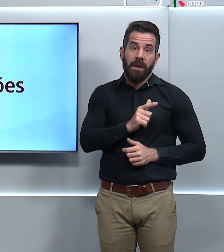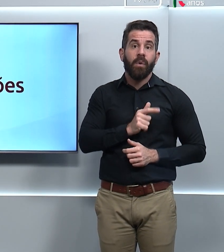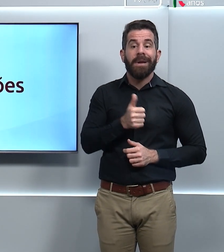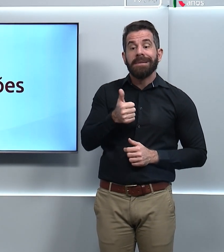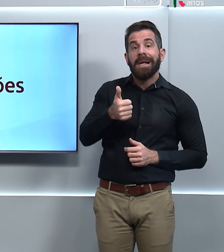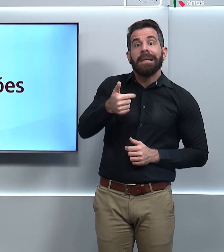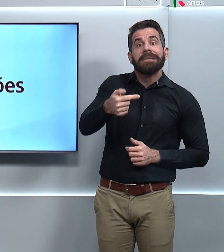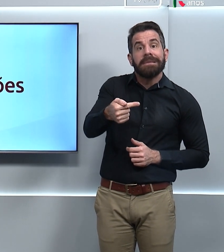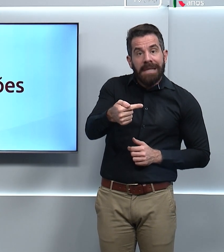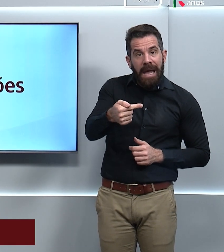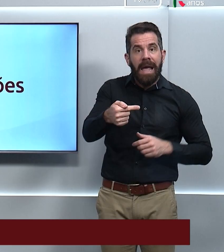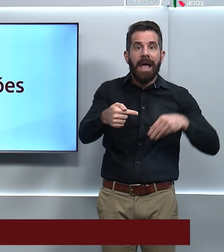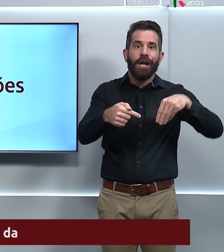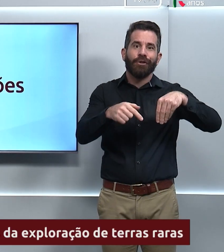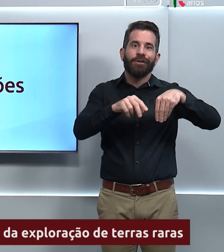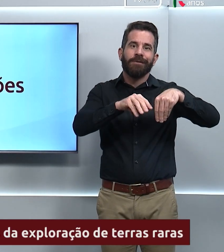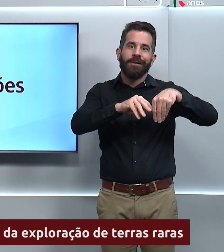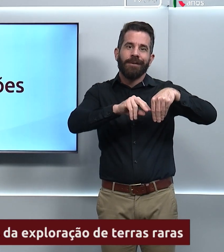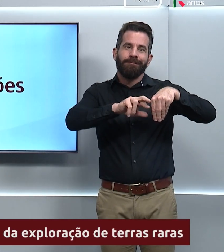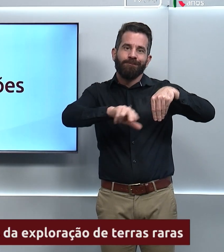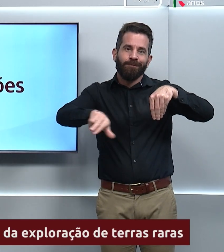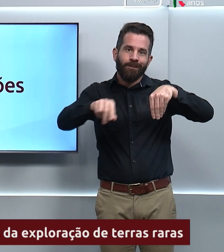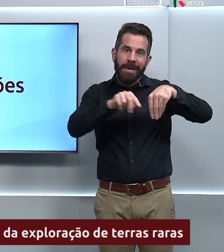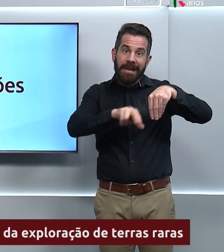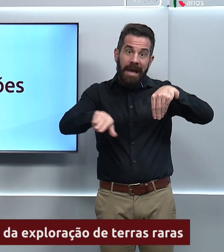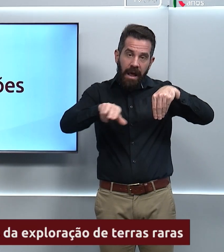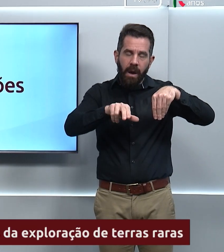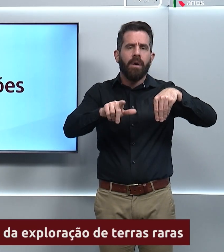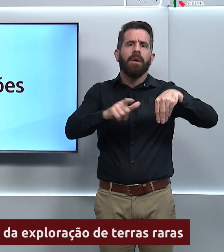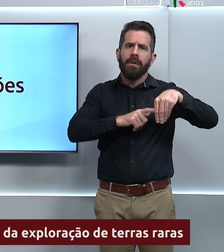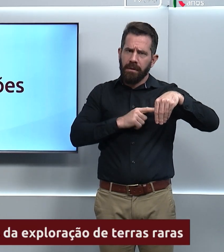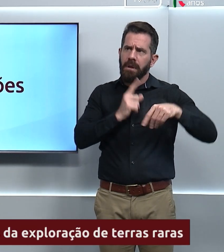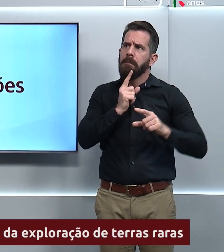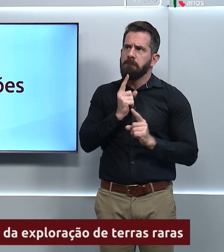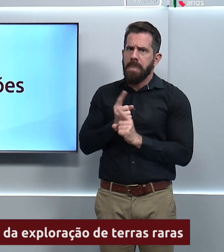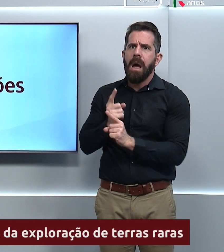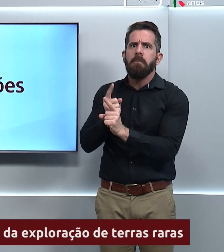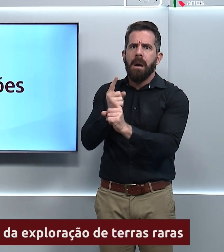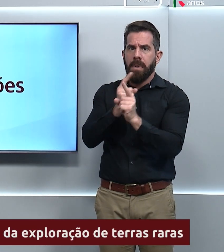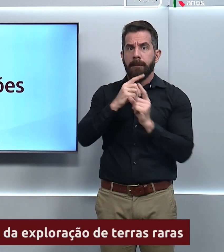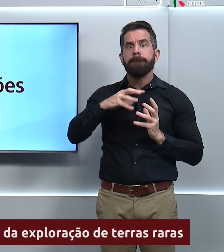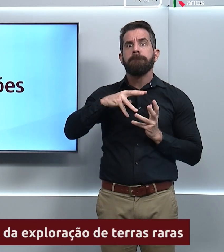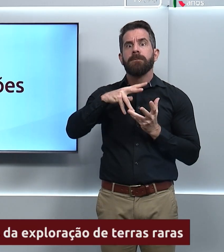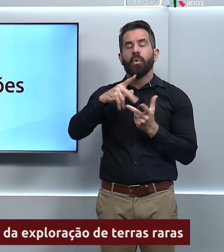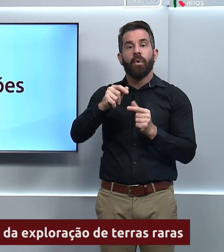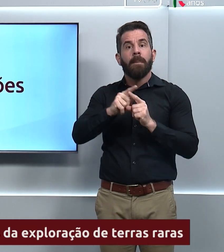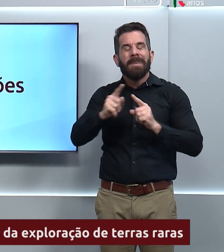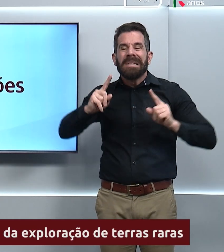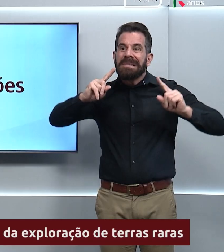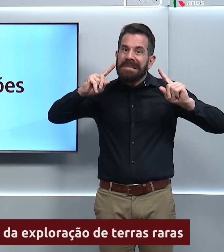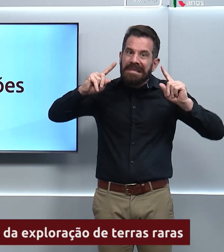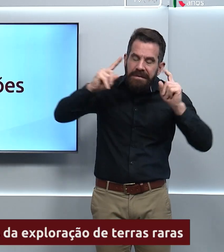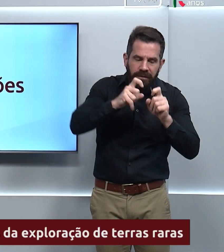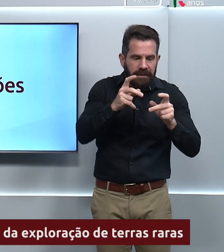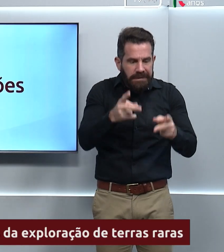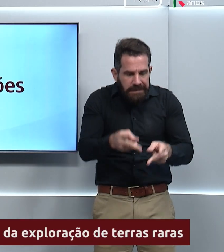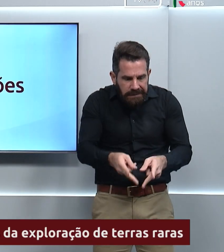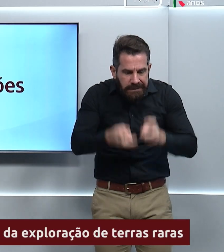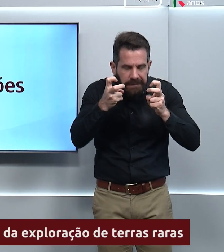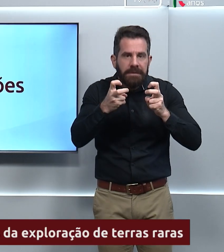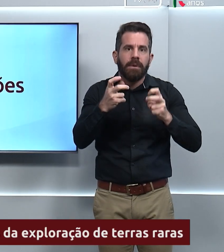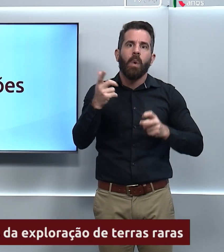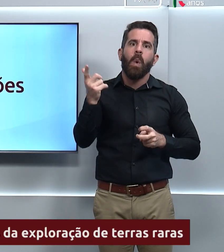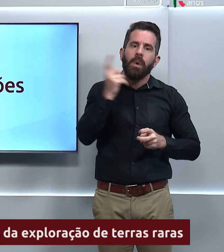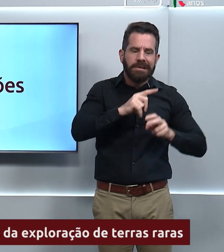minerais que são encontrados em abundância pelo mundo, mas que são difíceis de serem extraídos e separados. A